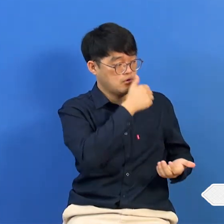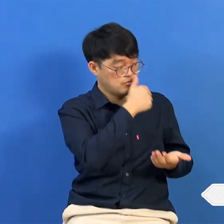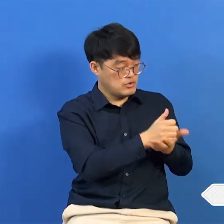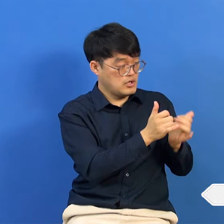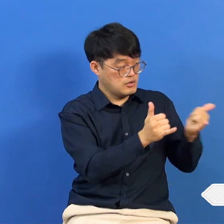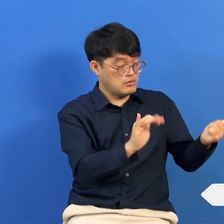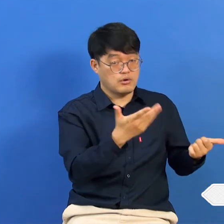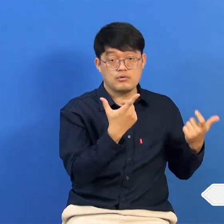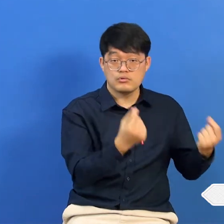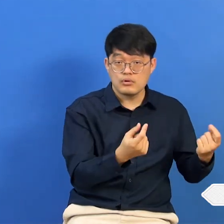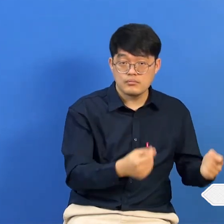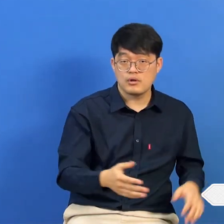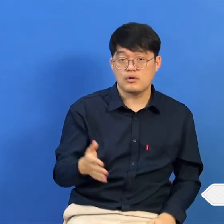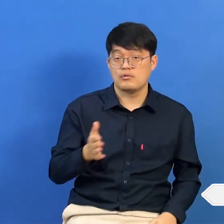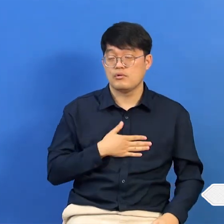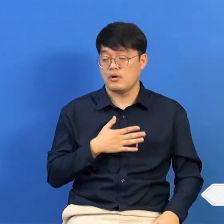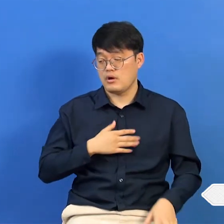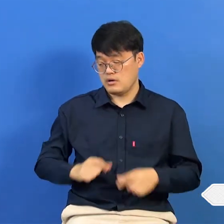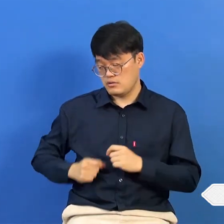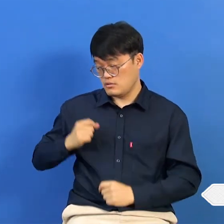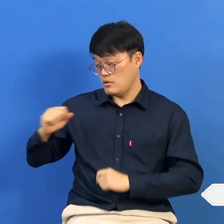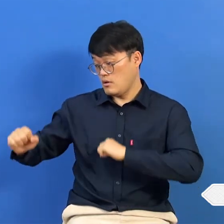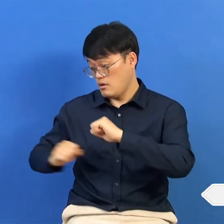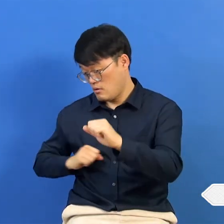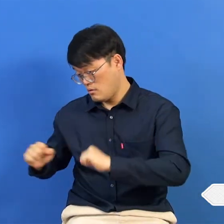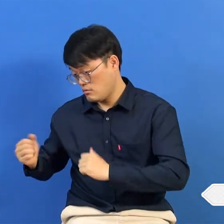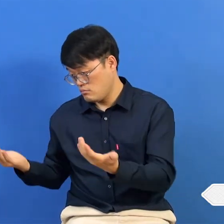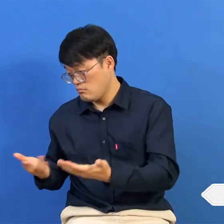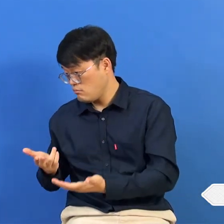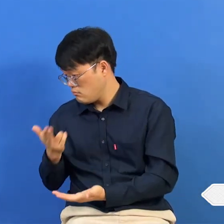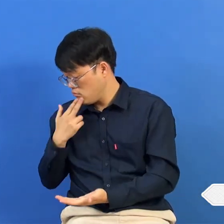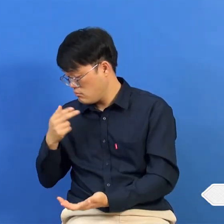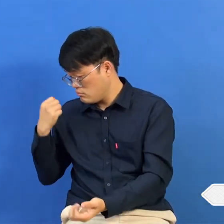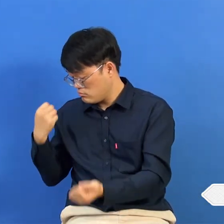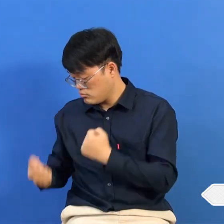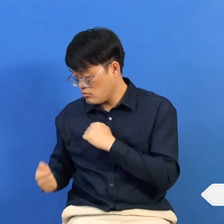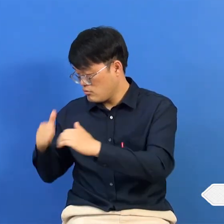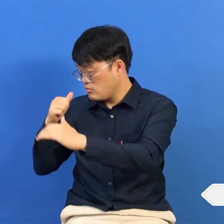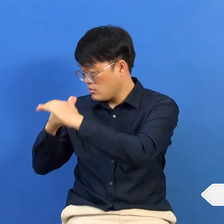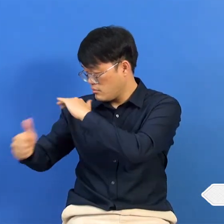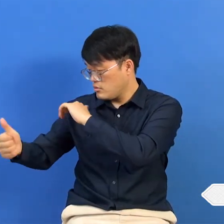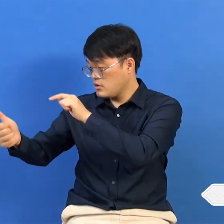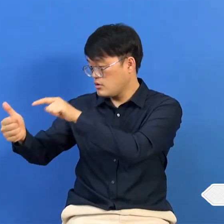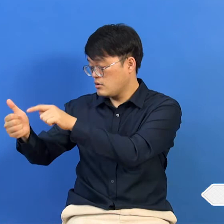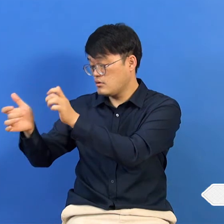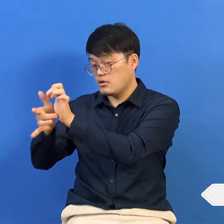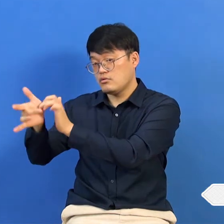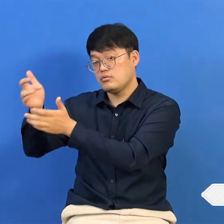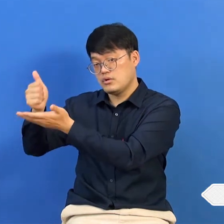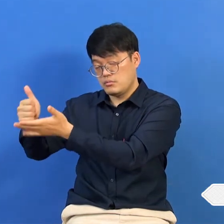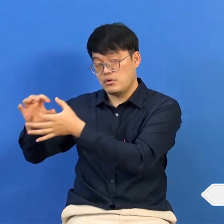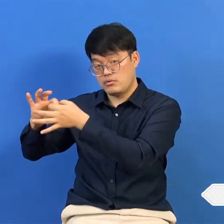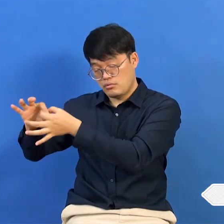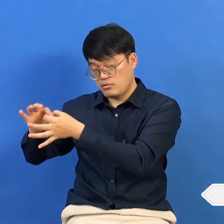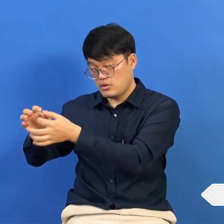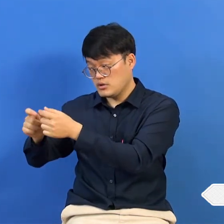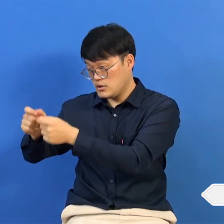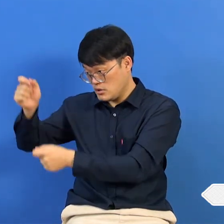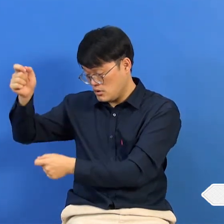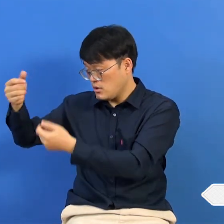것처럼, 내가 의를 하나도 행한 것이 없는데 대표자 예수님의 의를 물려받아서